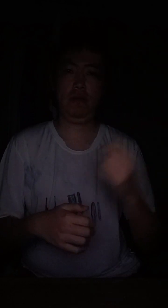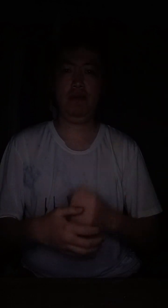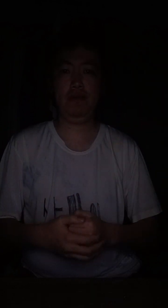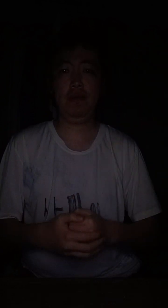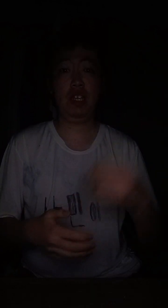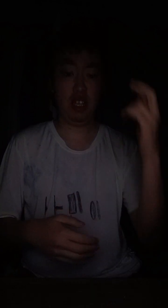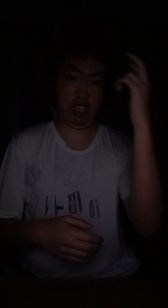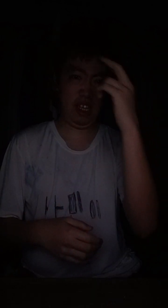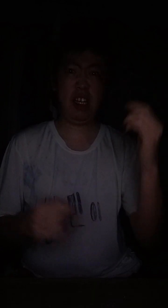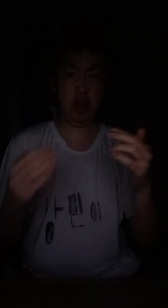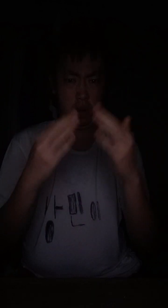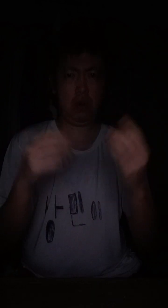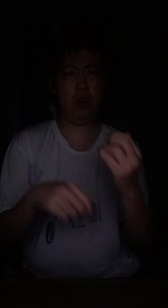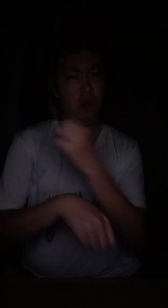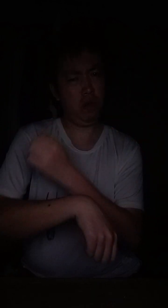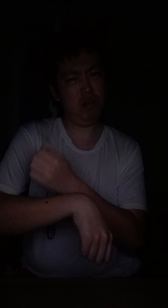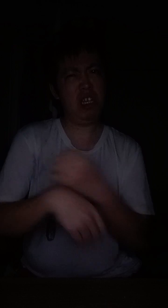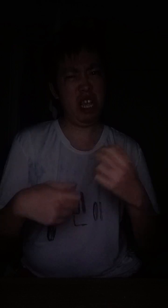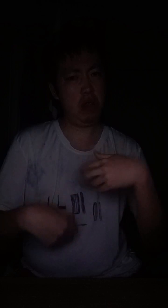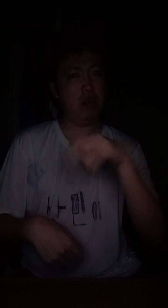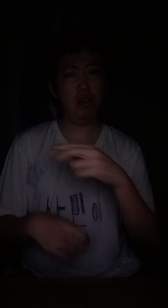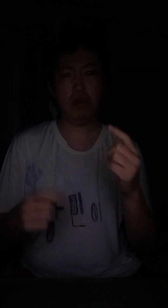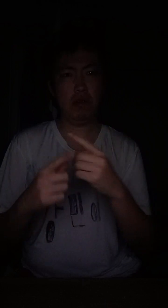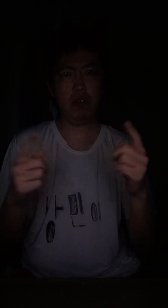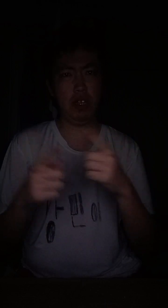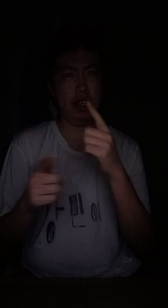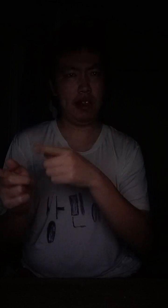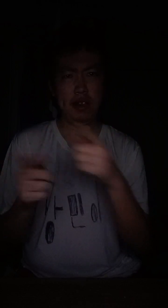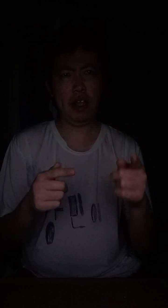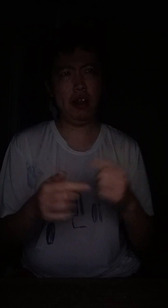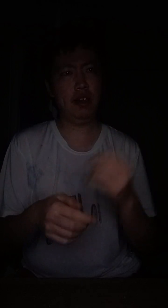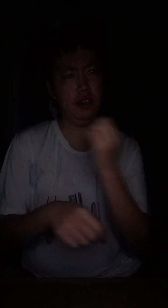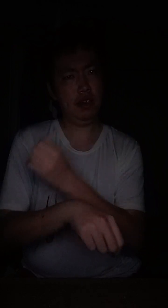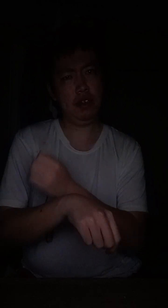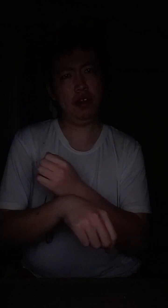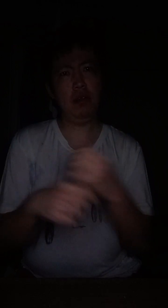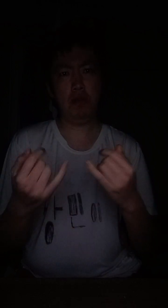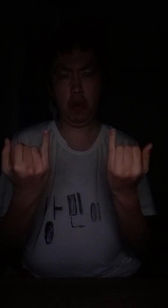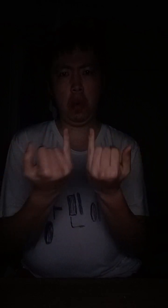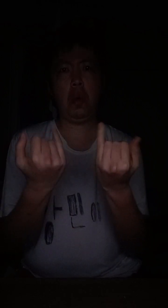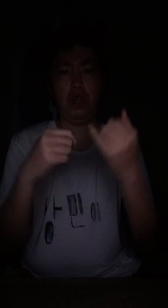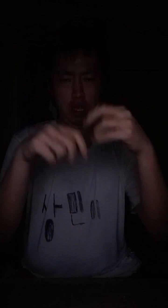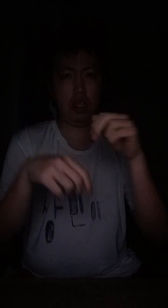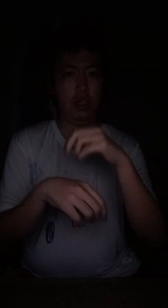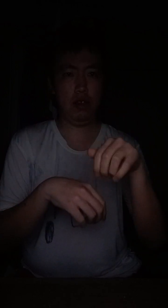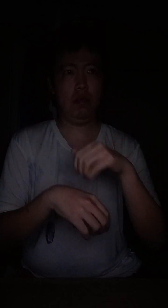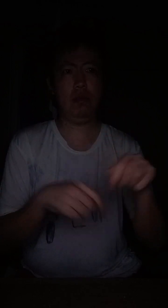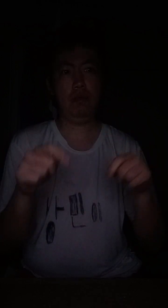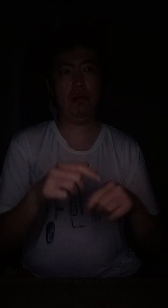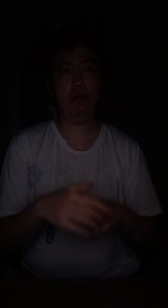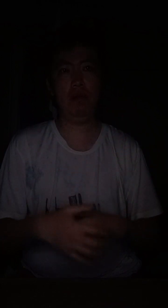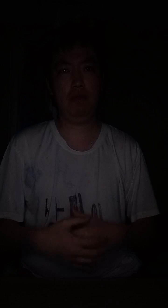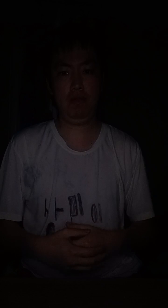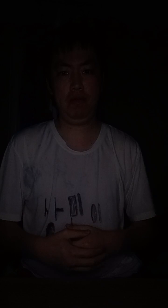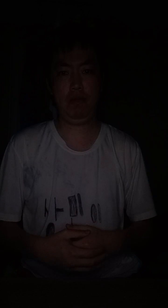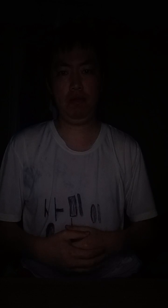학생들은 학교에 선생님에게 상처를 준 학교를 탓하고 싶다. 선생님을 보호해달라는 의견을 냈습니다. JTBC 유선입니다.